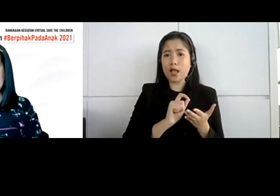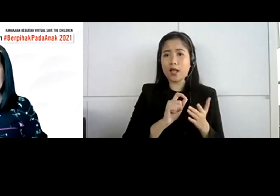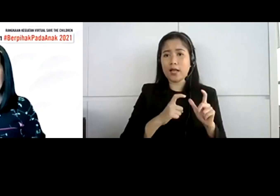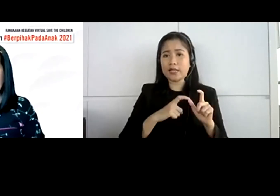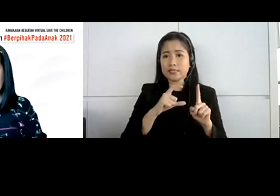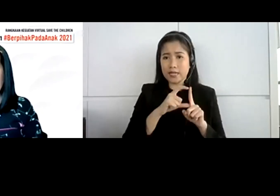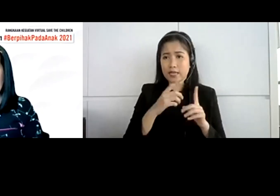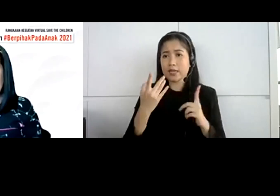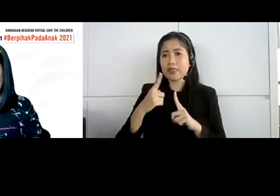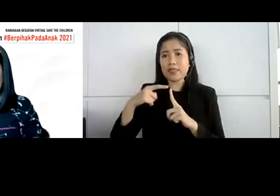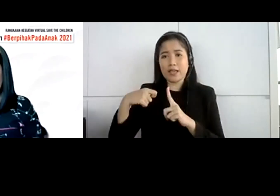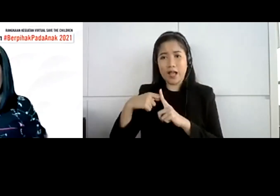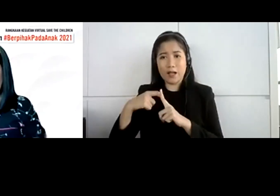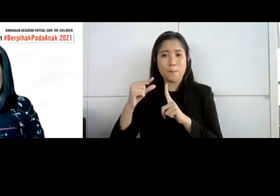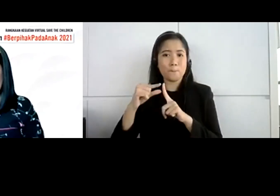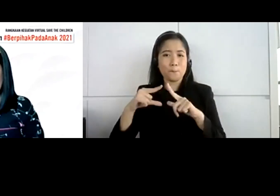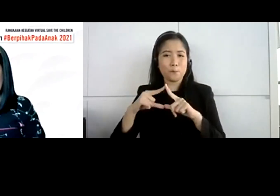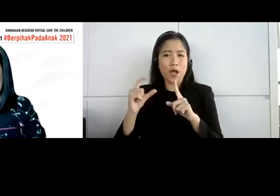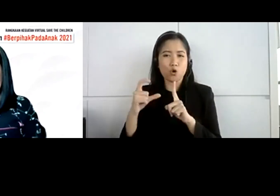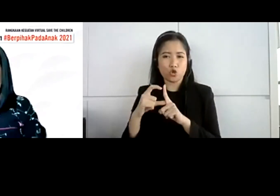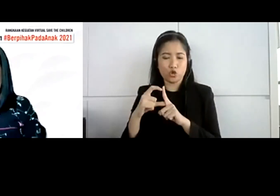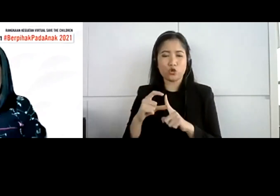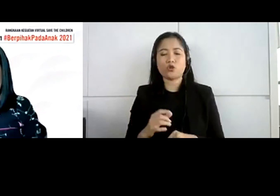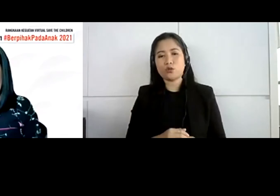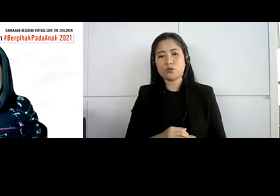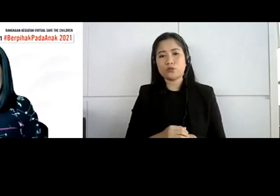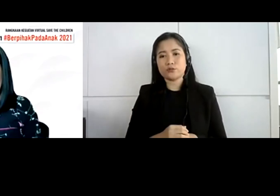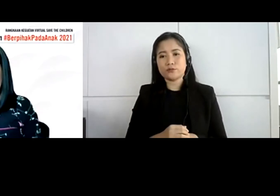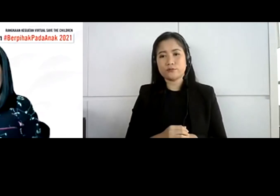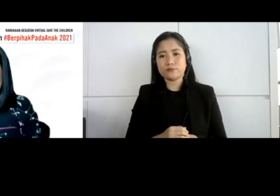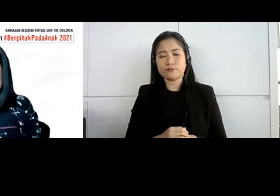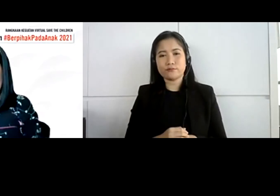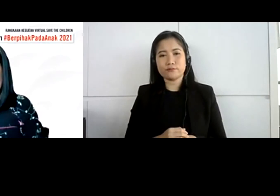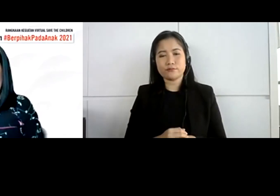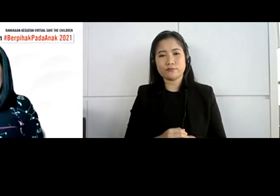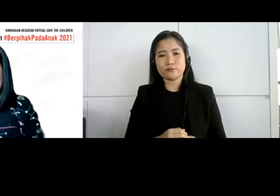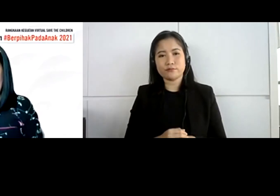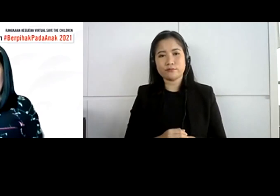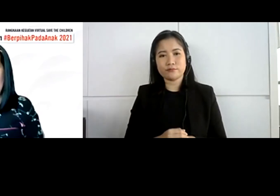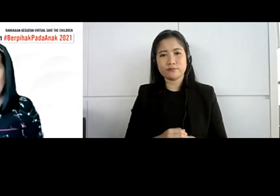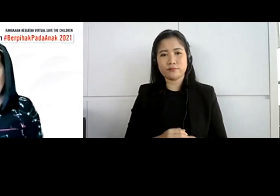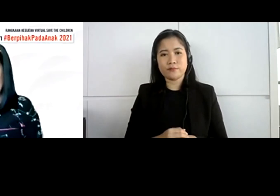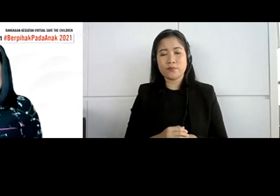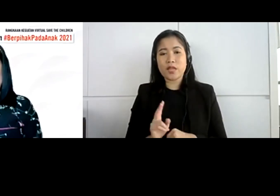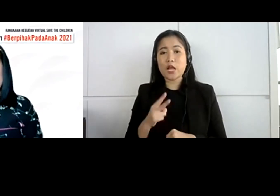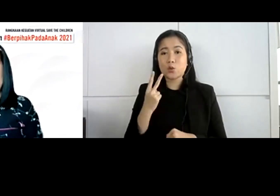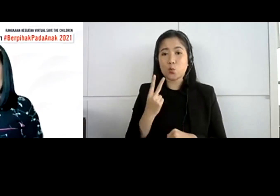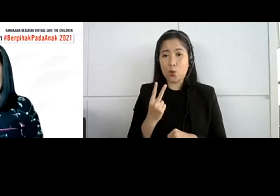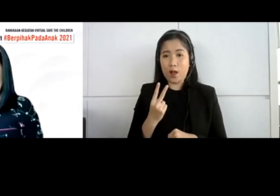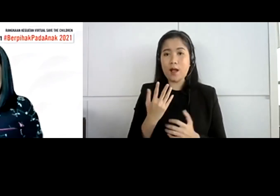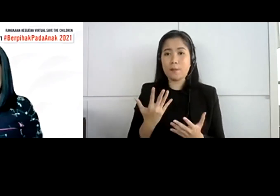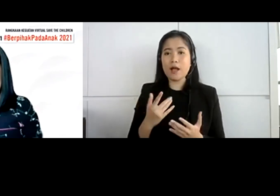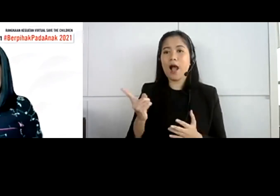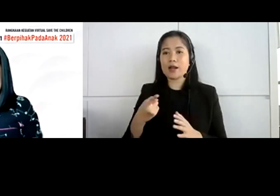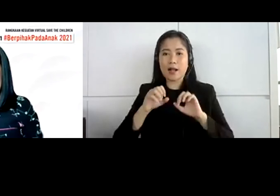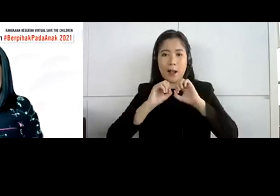PAUD. Dan juga ini Yang kedua, kami melakukan kampanye